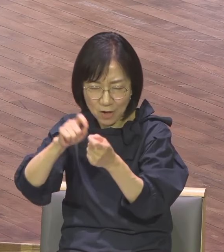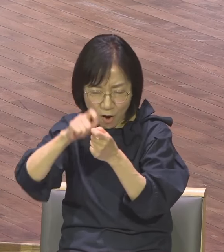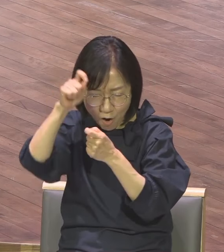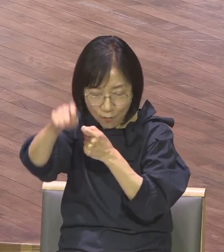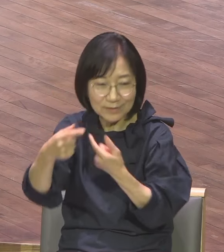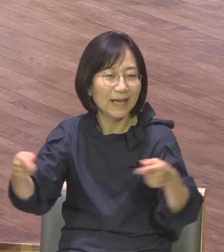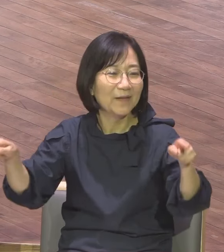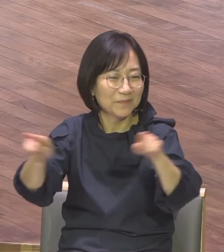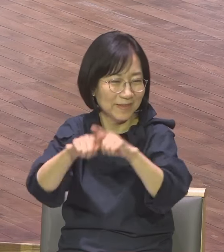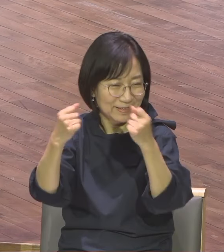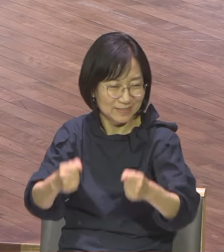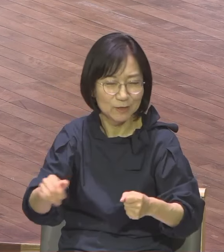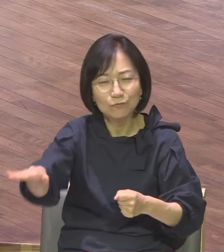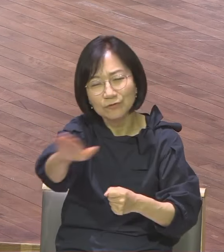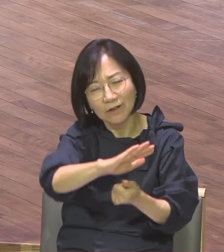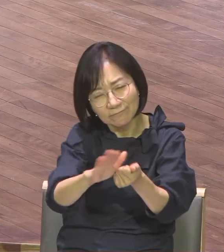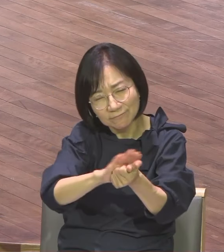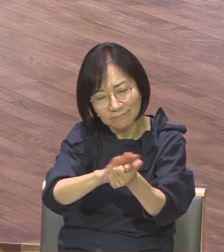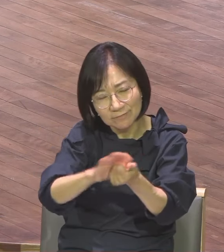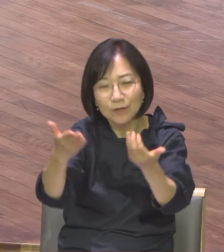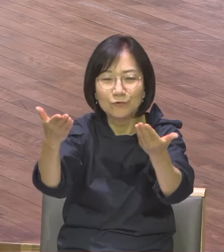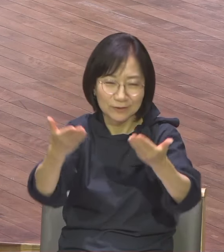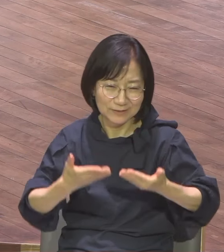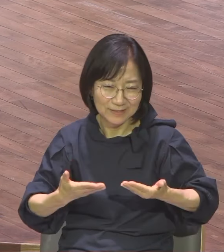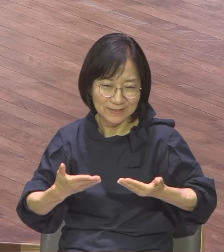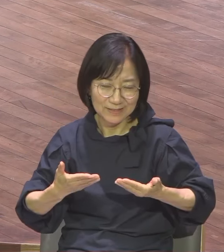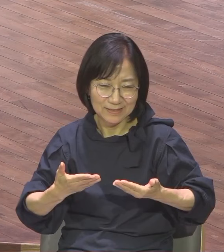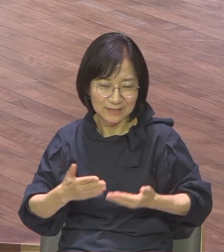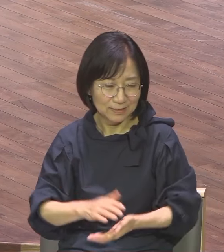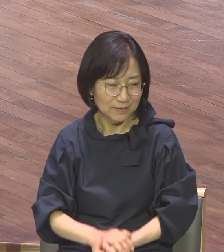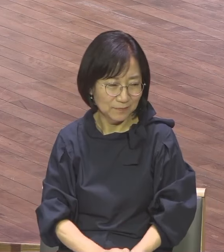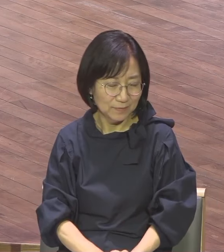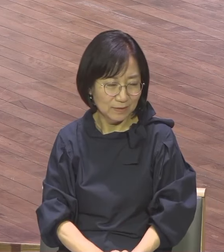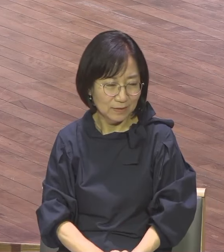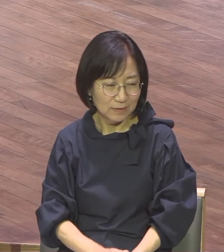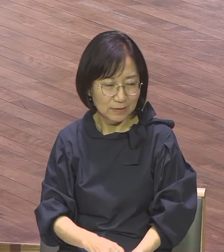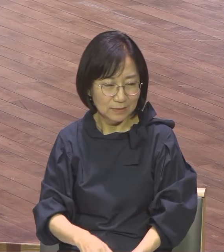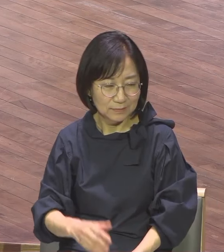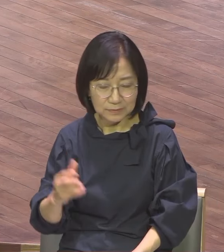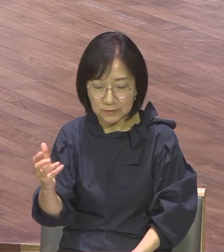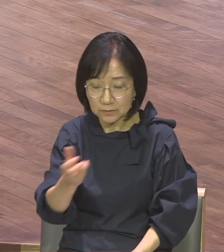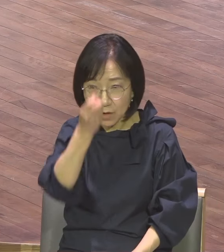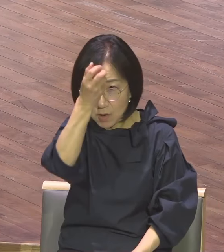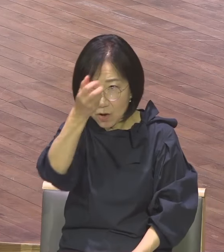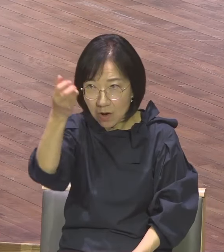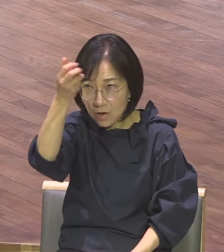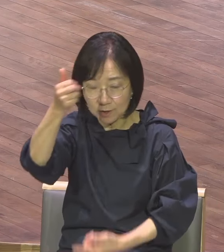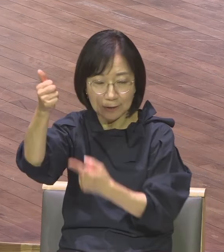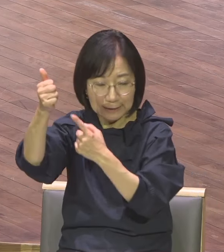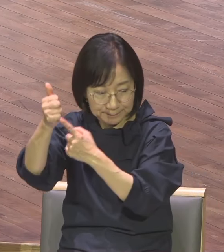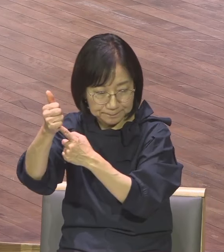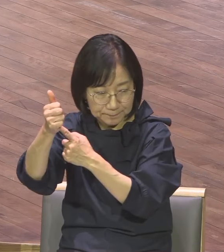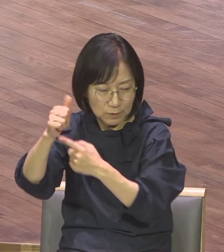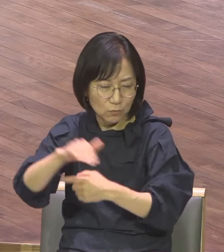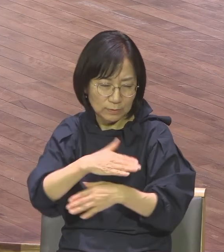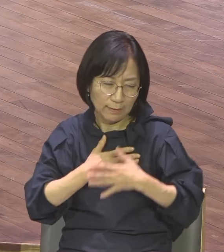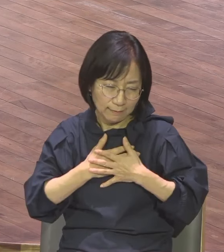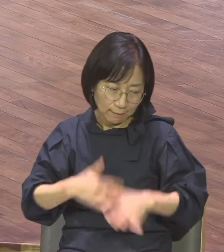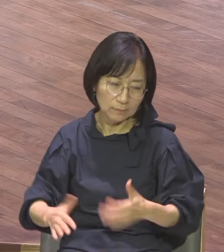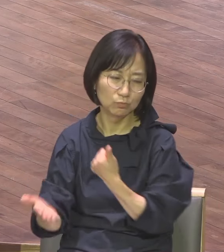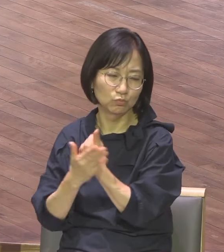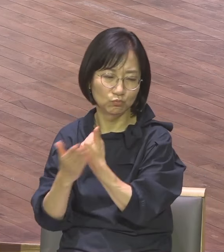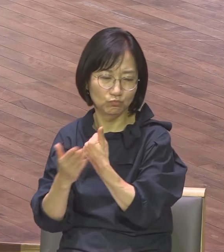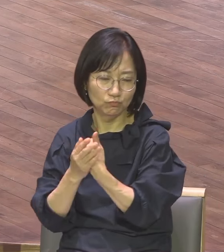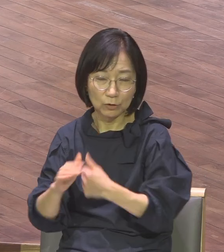모여 위로하시는 분이시다. 계속 보혜사 성령께서 위로하시는 분이요. 이와 같이 성령도 우리의 연약함을